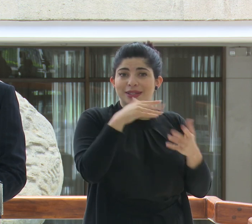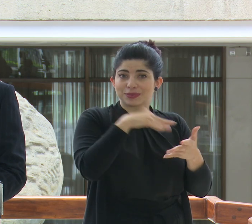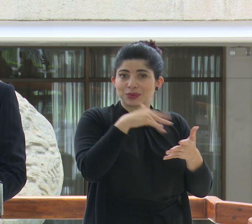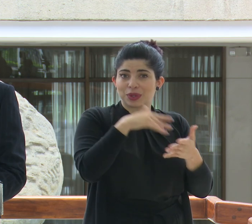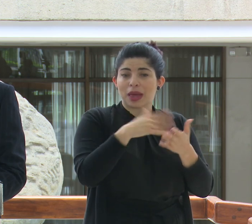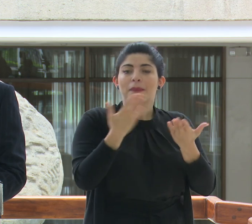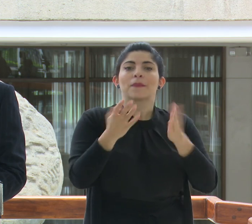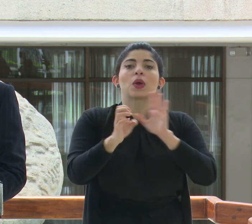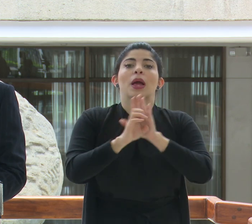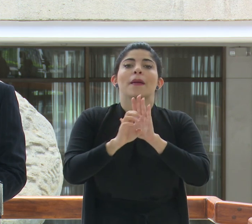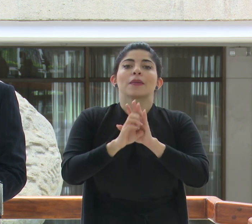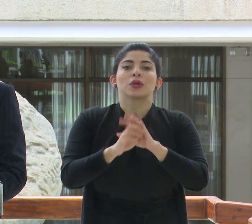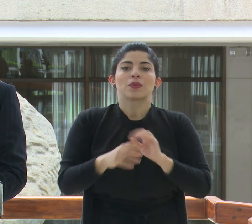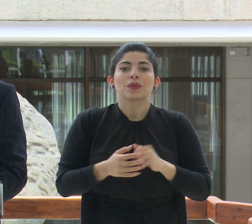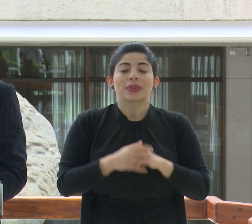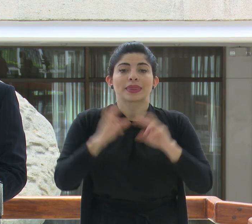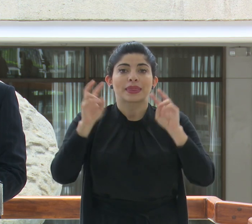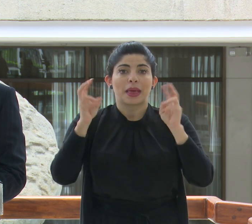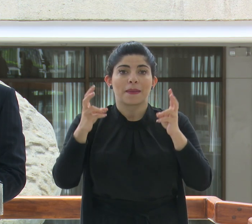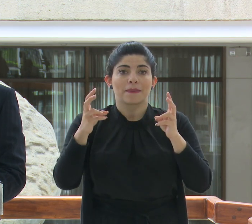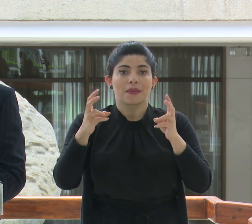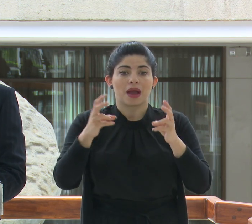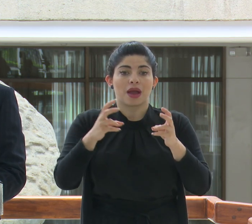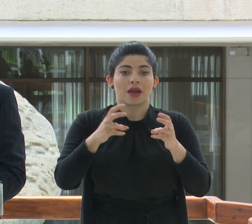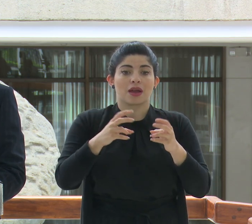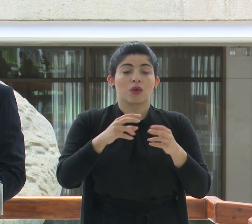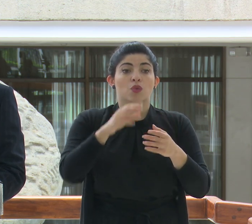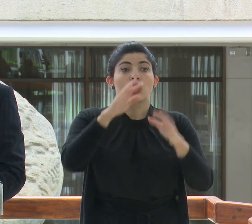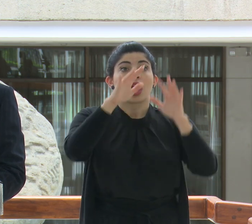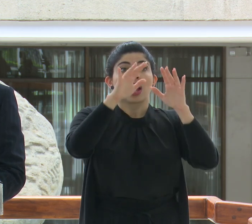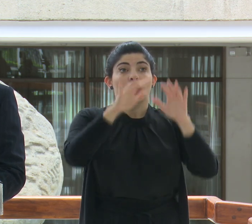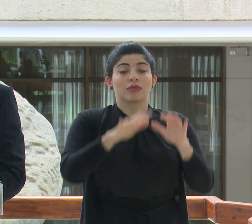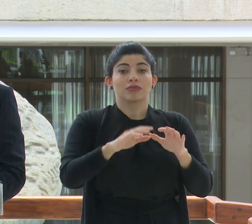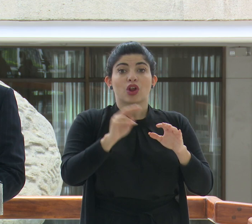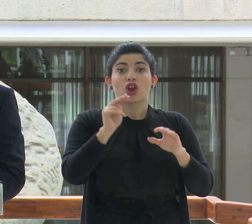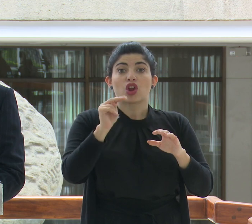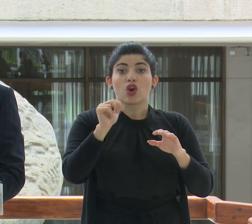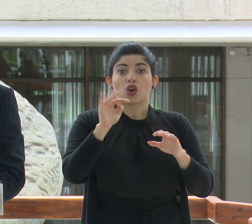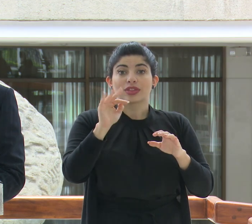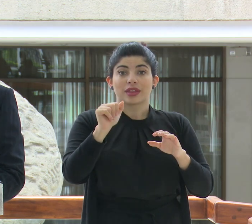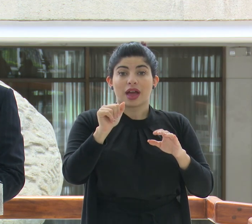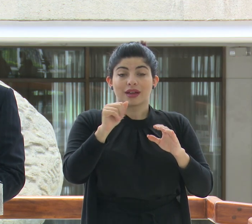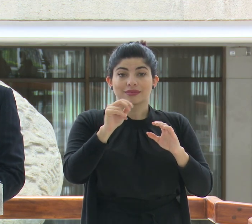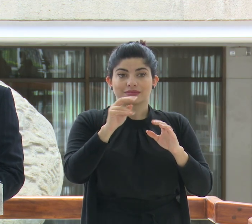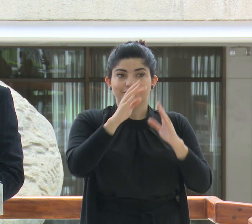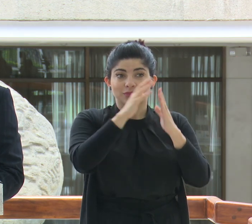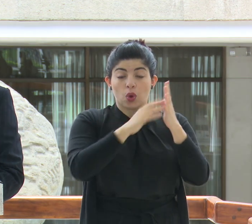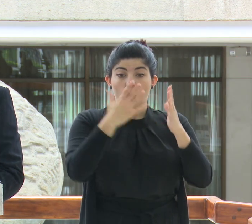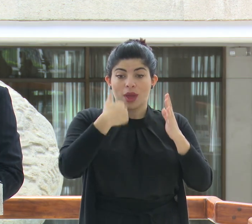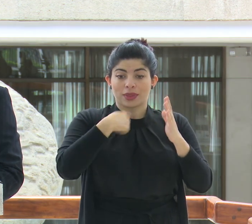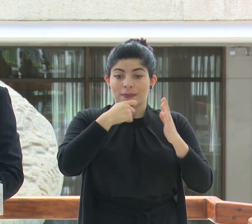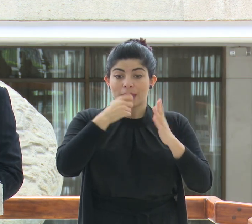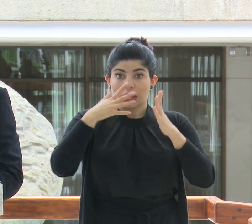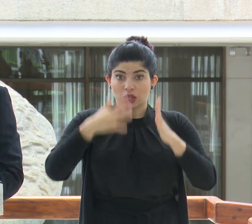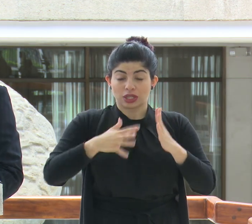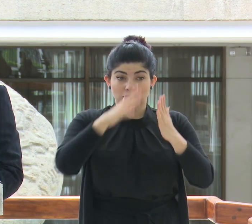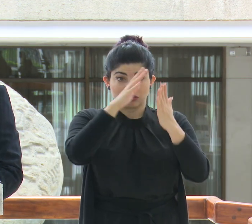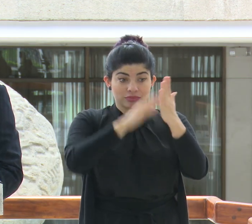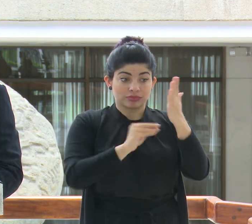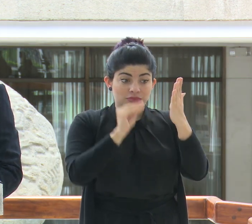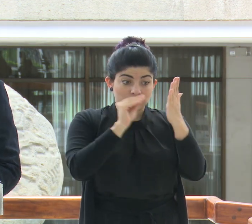ejemplo, el tema de firmar una nota. Cuando uno como comunicador firma una